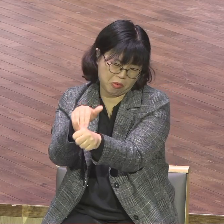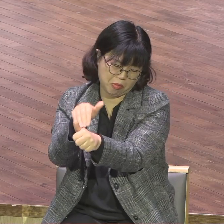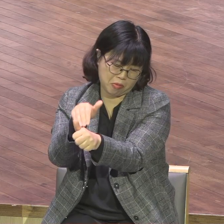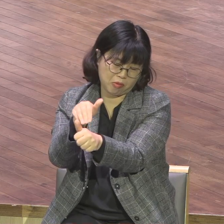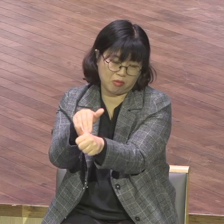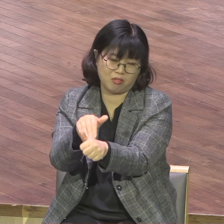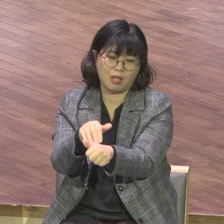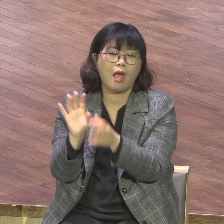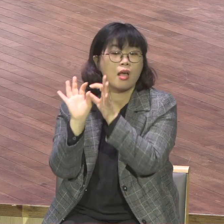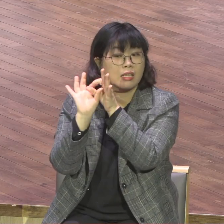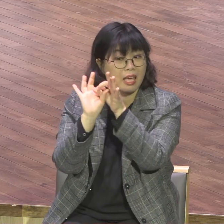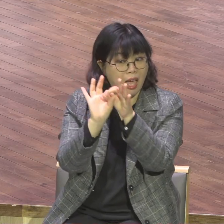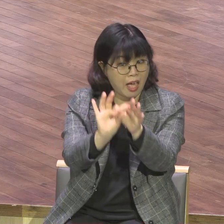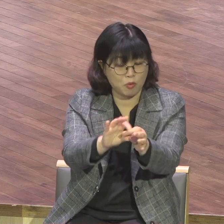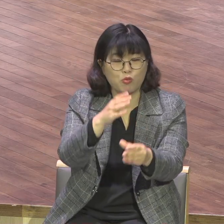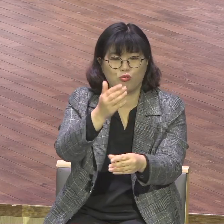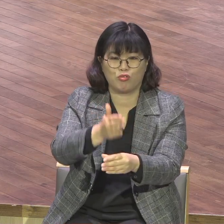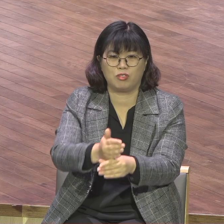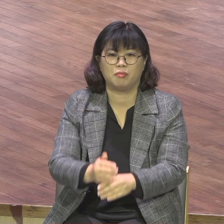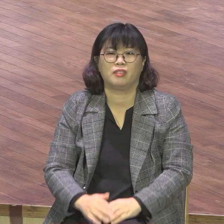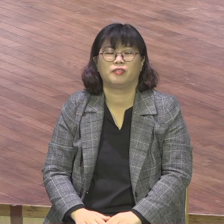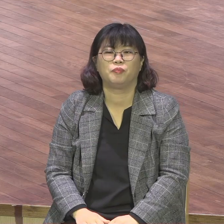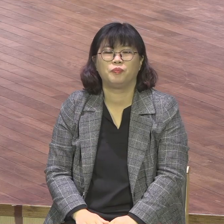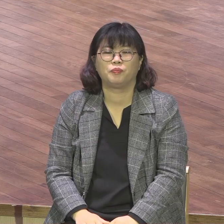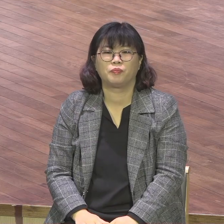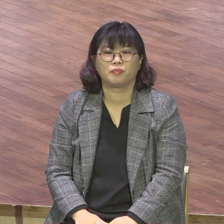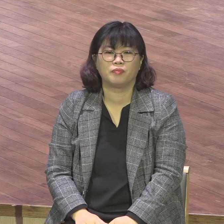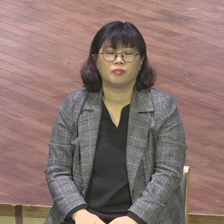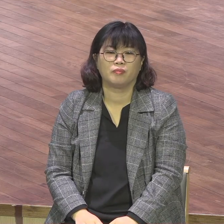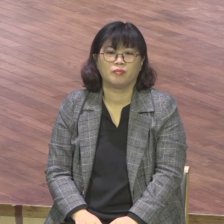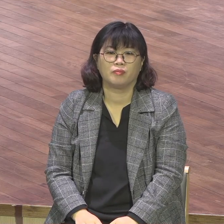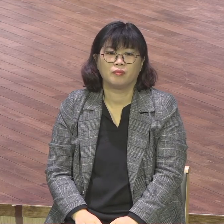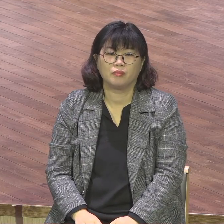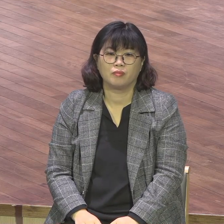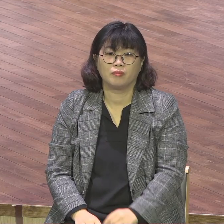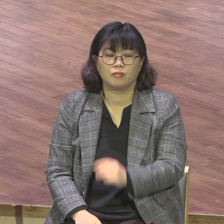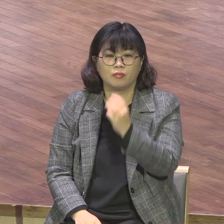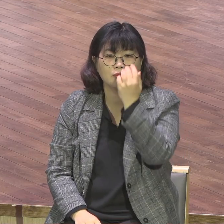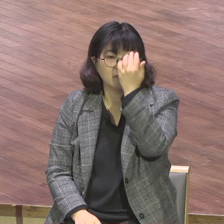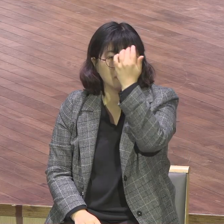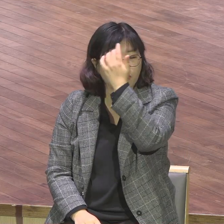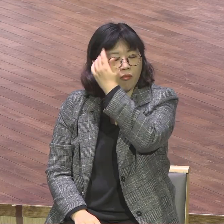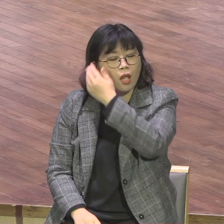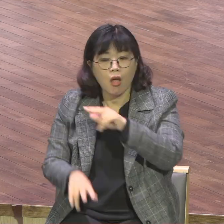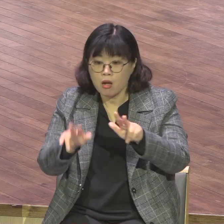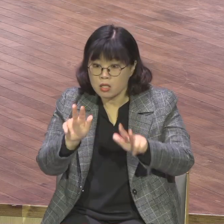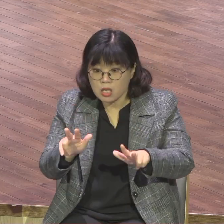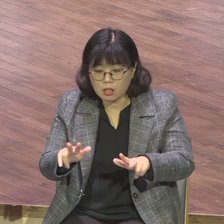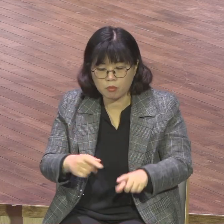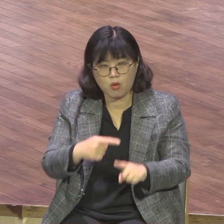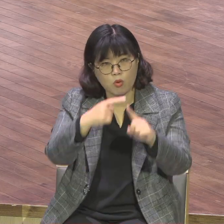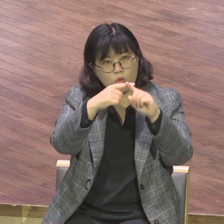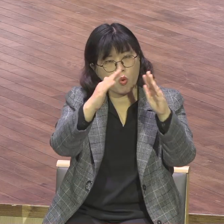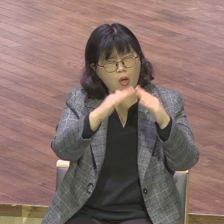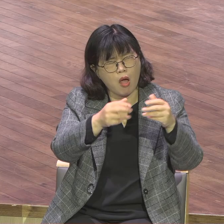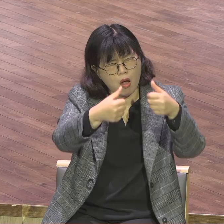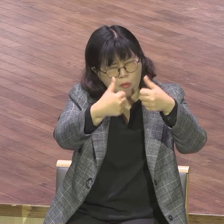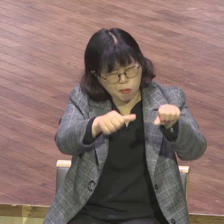여기서 전 세계 교회와 가정이 얼마나 속수무책으로 당하고 있는지,